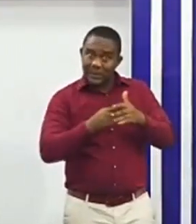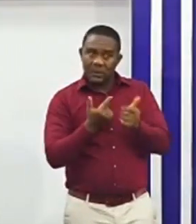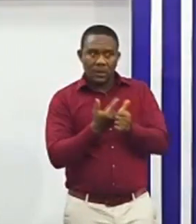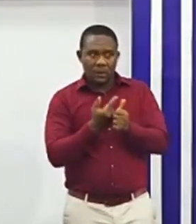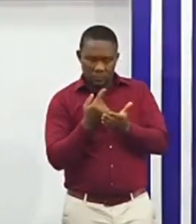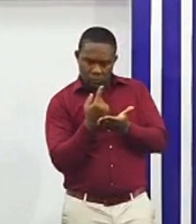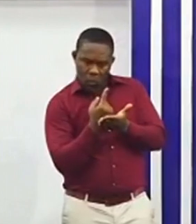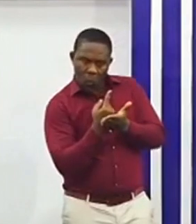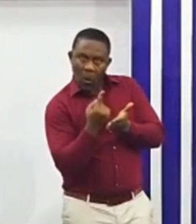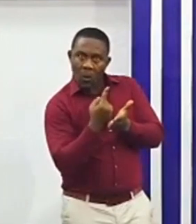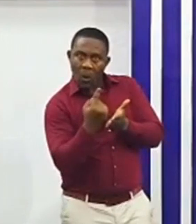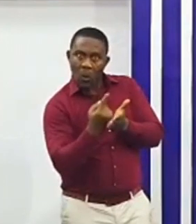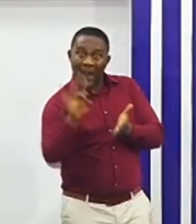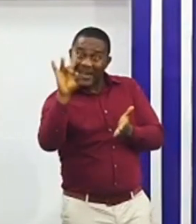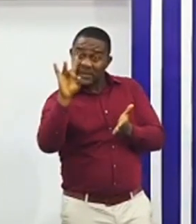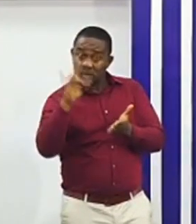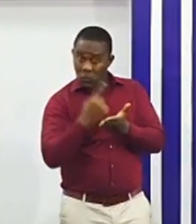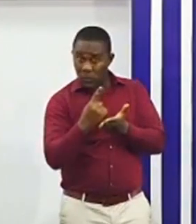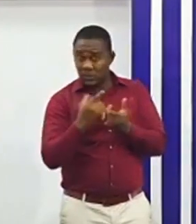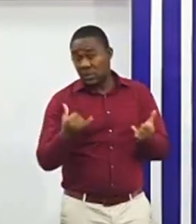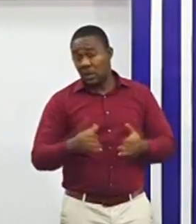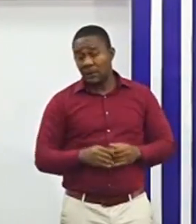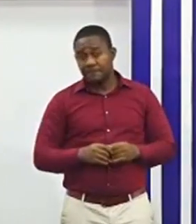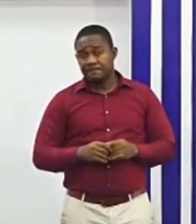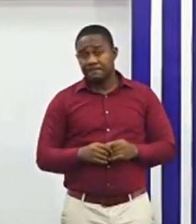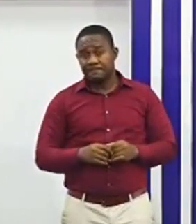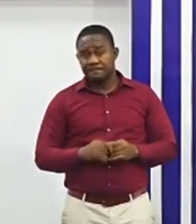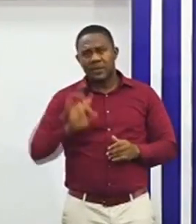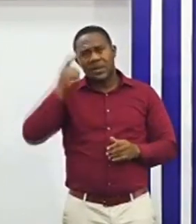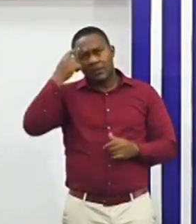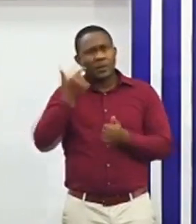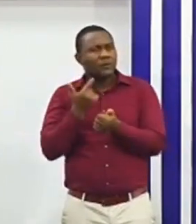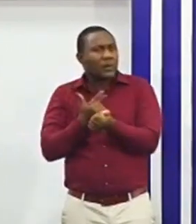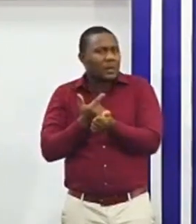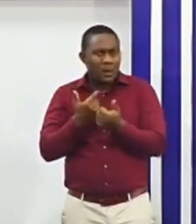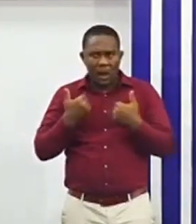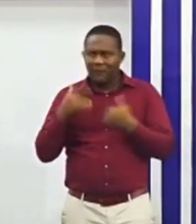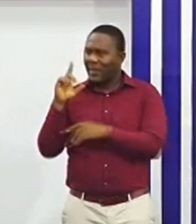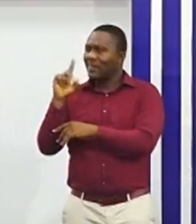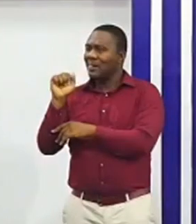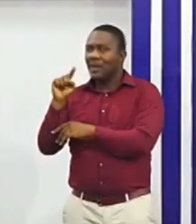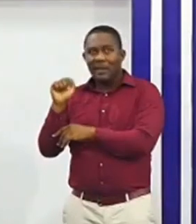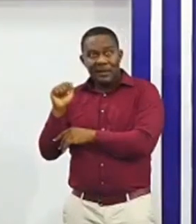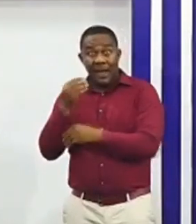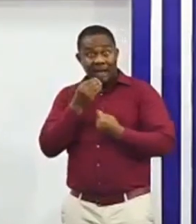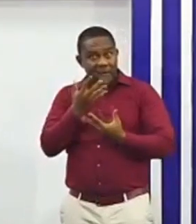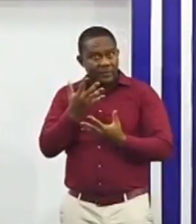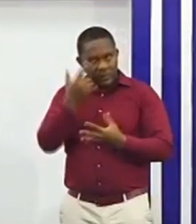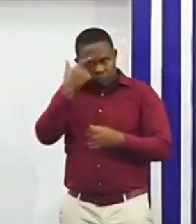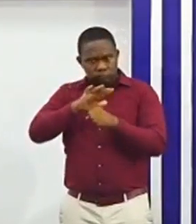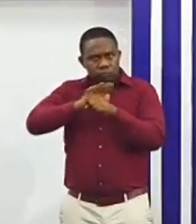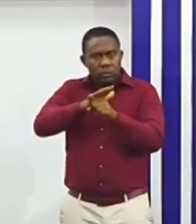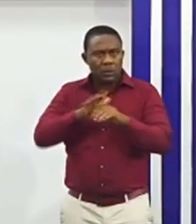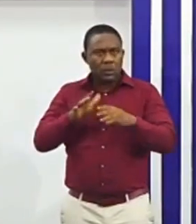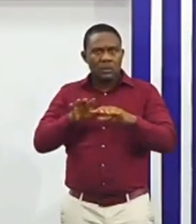le una to a utome a tetania ne be libiri za bena kalia a santan sidri tututur a yu of